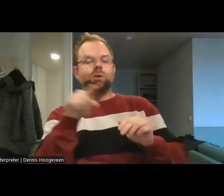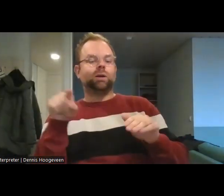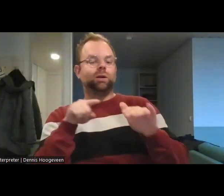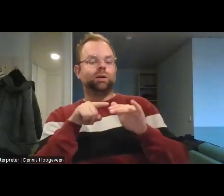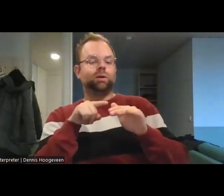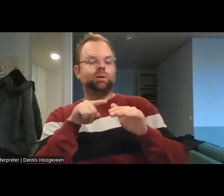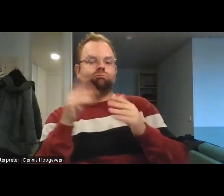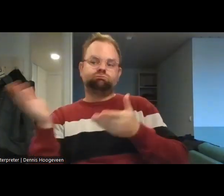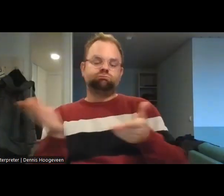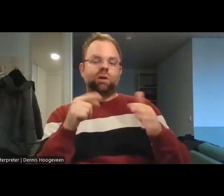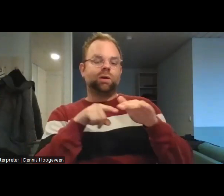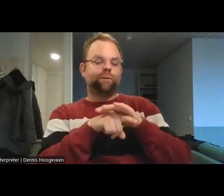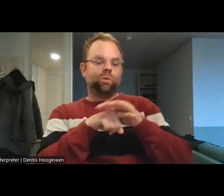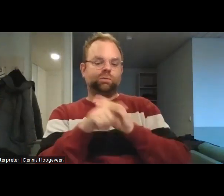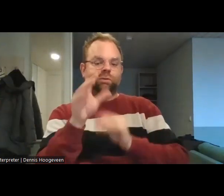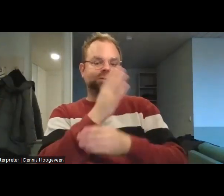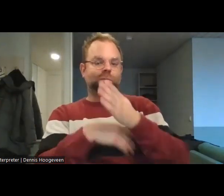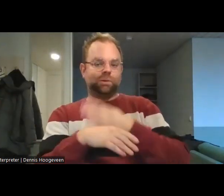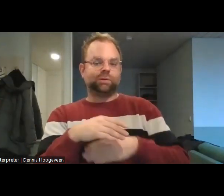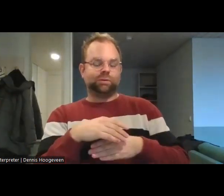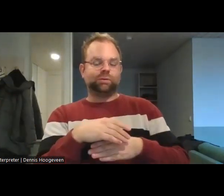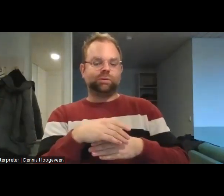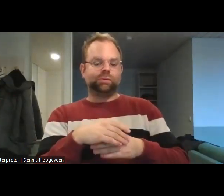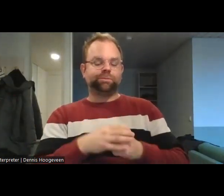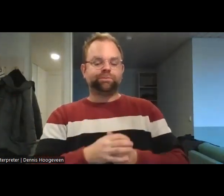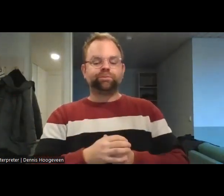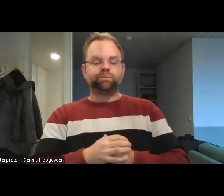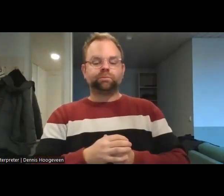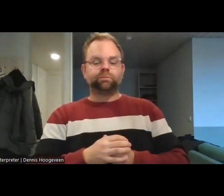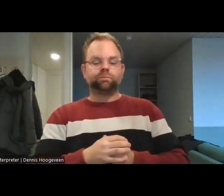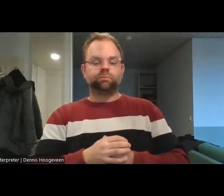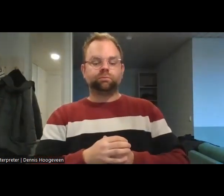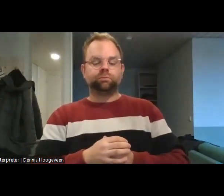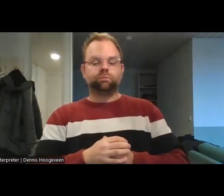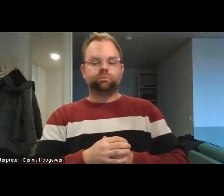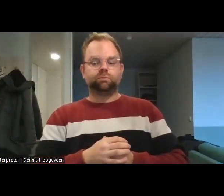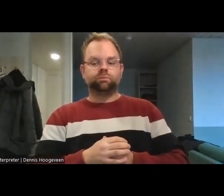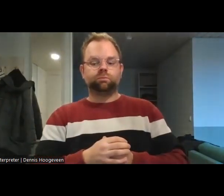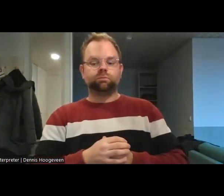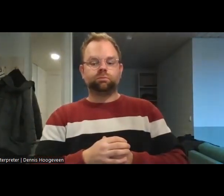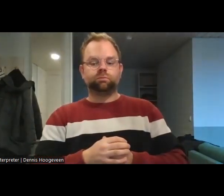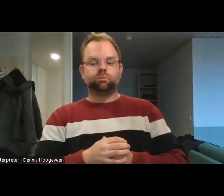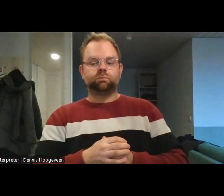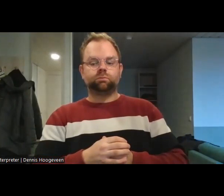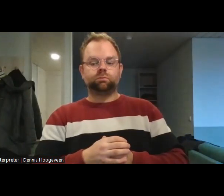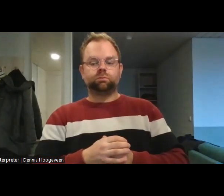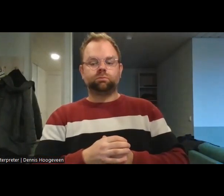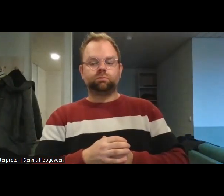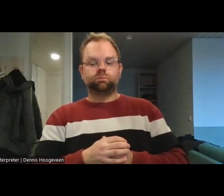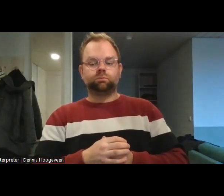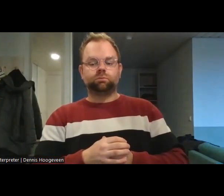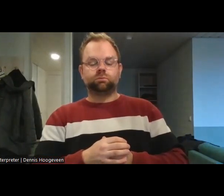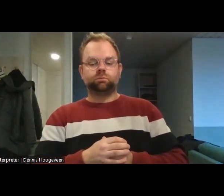le travail aussi sur la réduction de pauvreté avec la croix